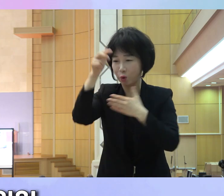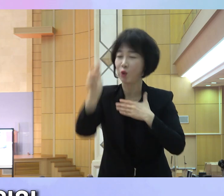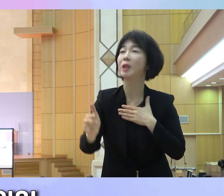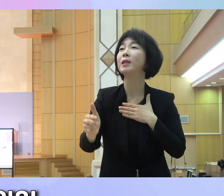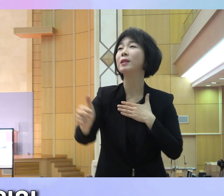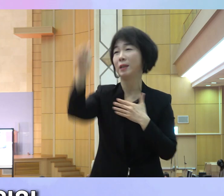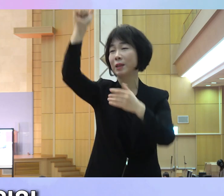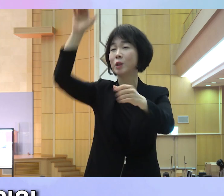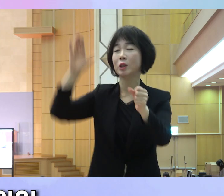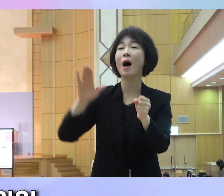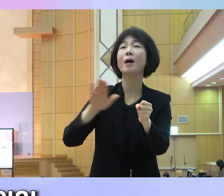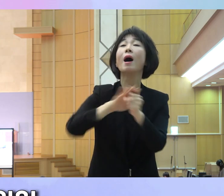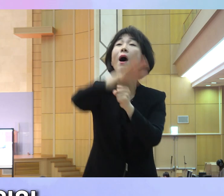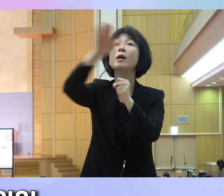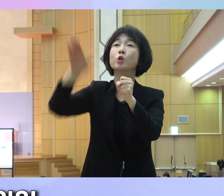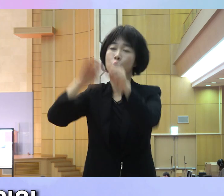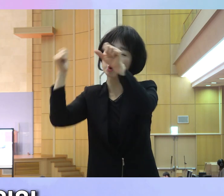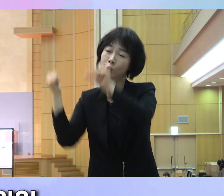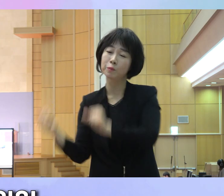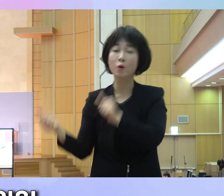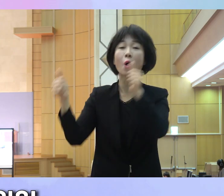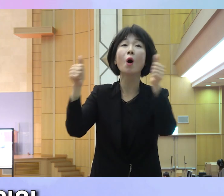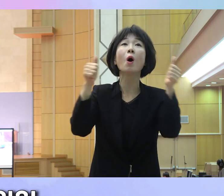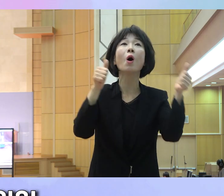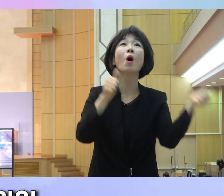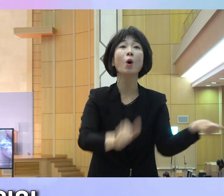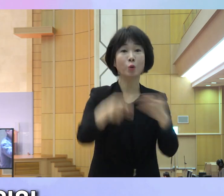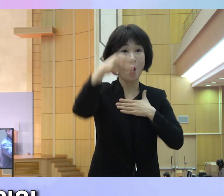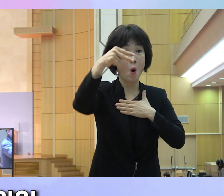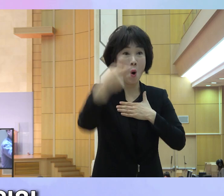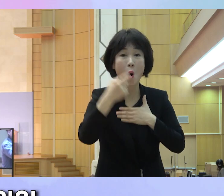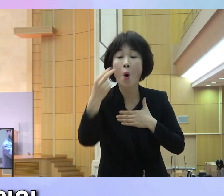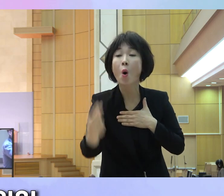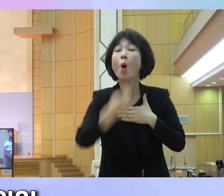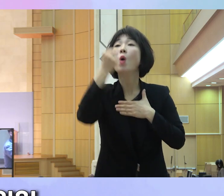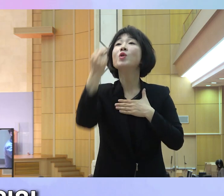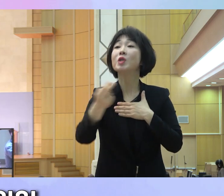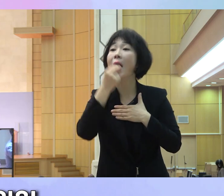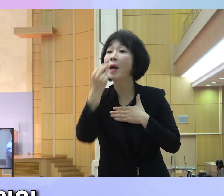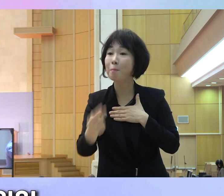다시 오실 그 사랑 죽음도